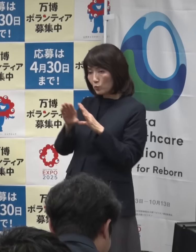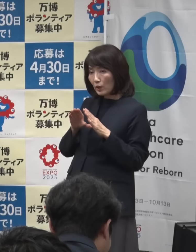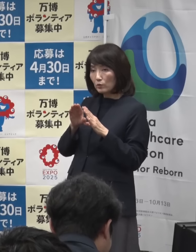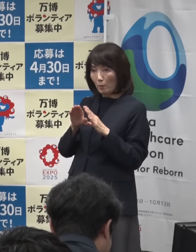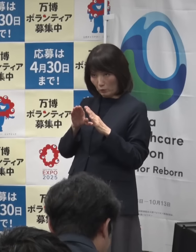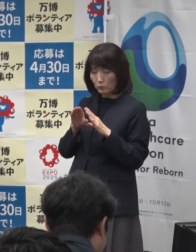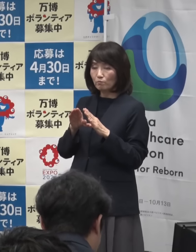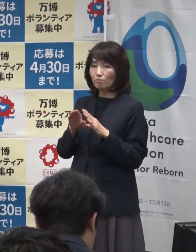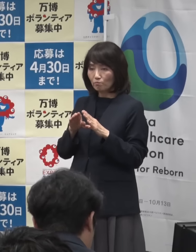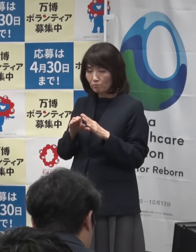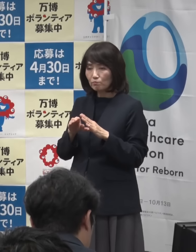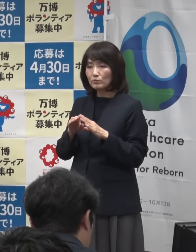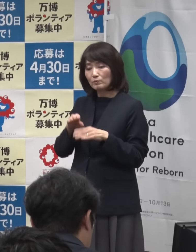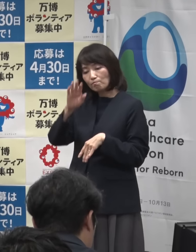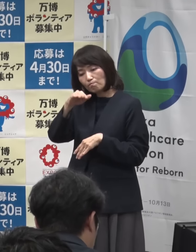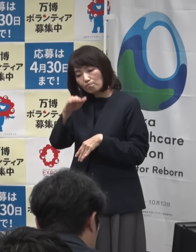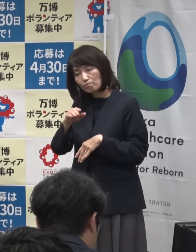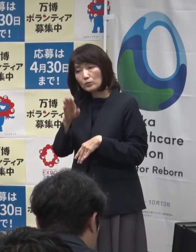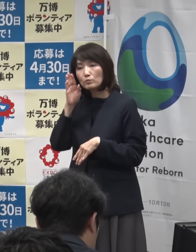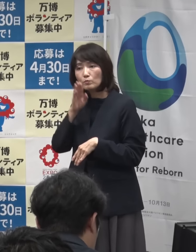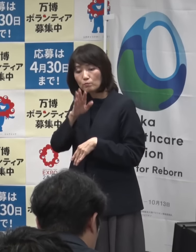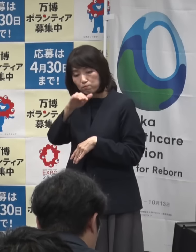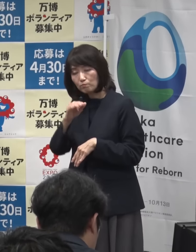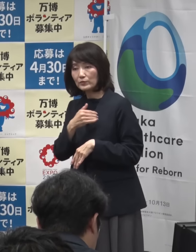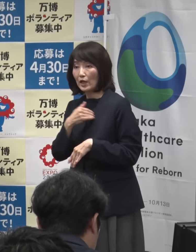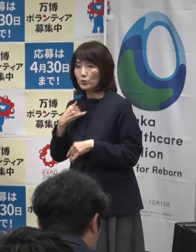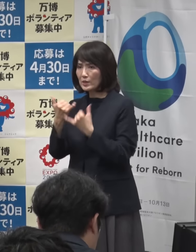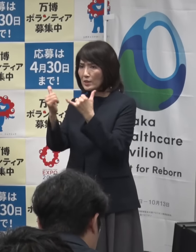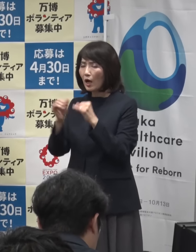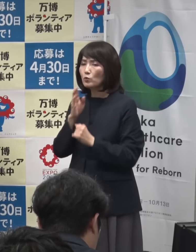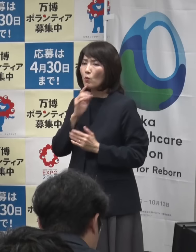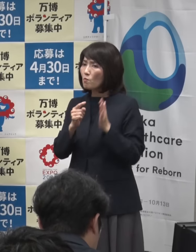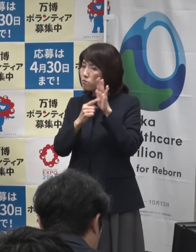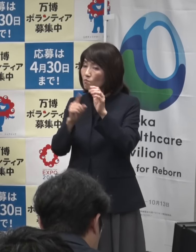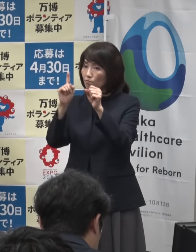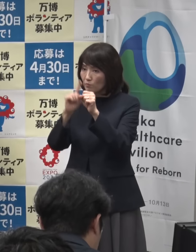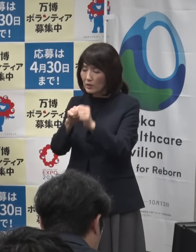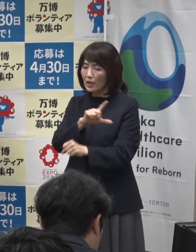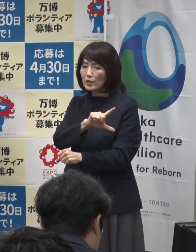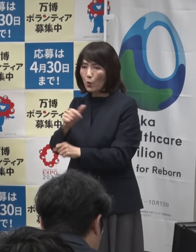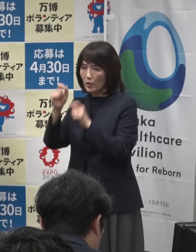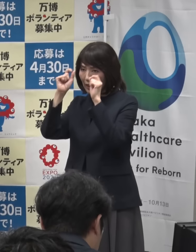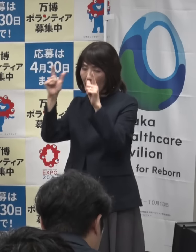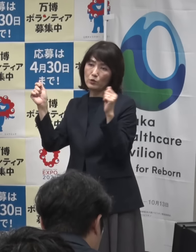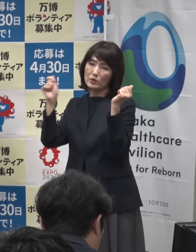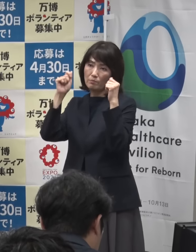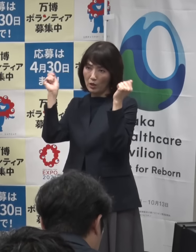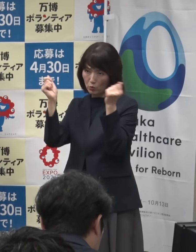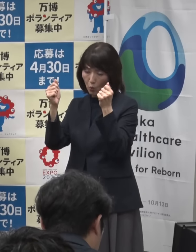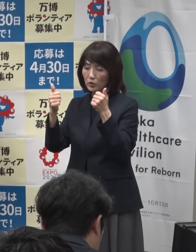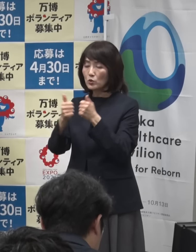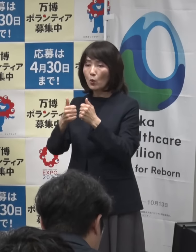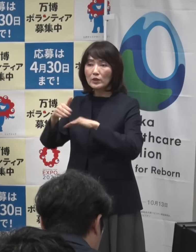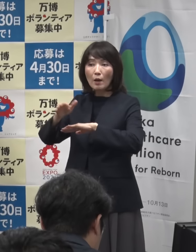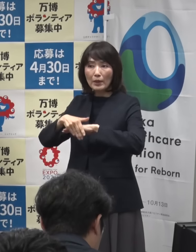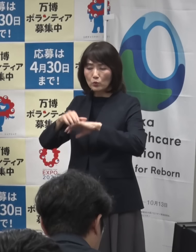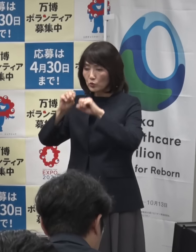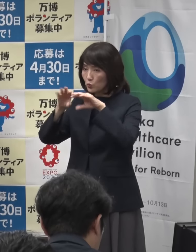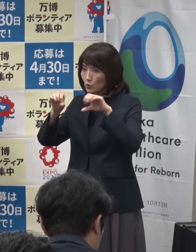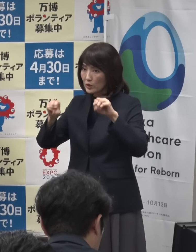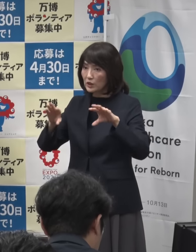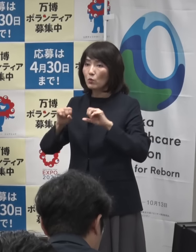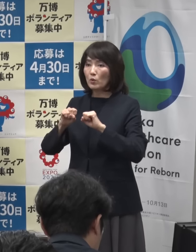と、そして声をかけやすい、この社会の実現を目指して、さまざまな啓発イベントであったり相談窓口の周知等を行